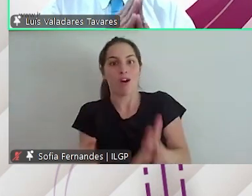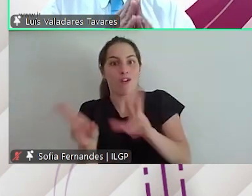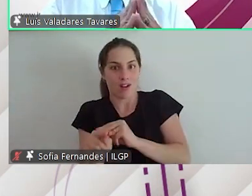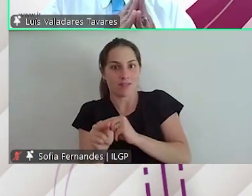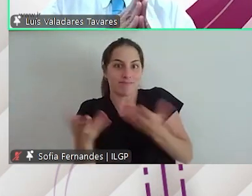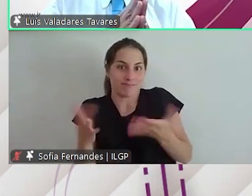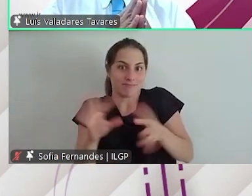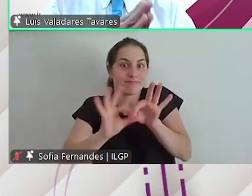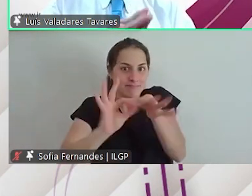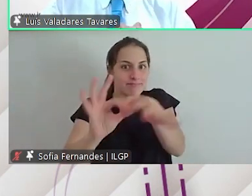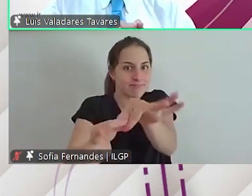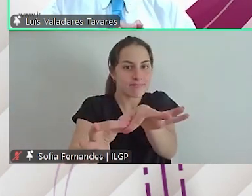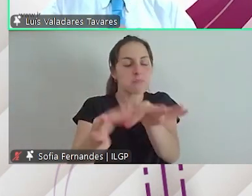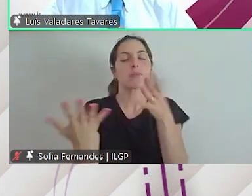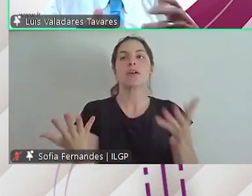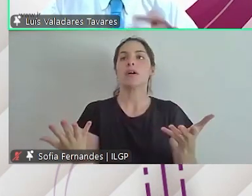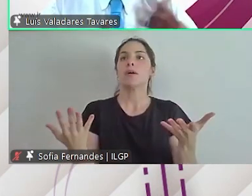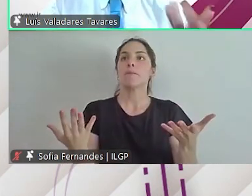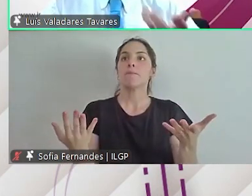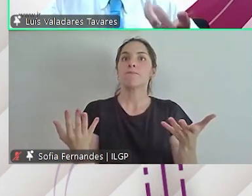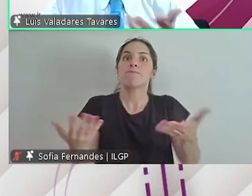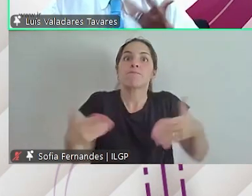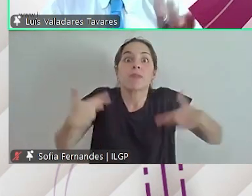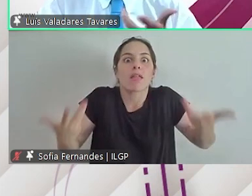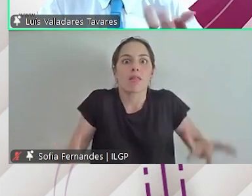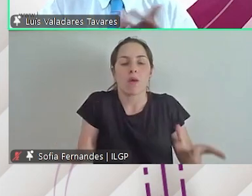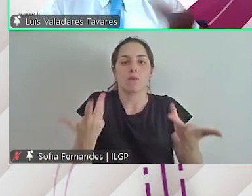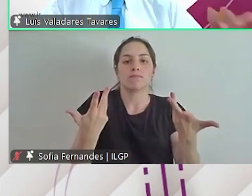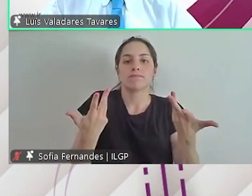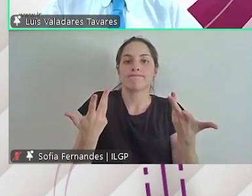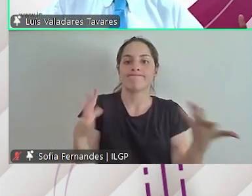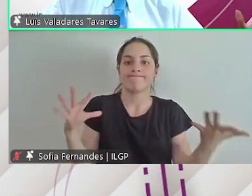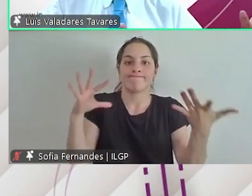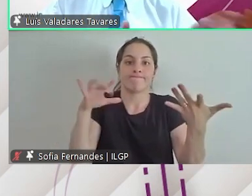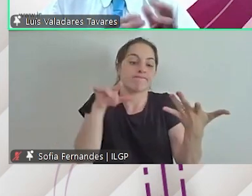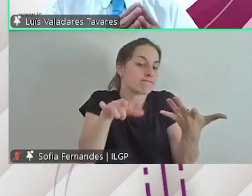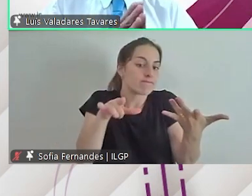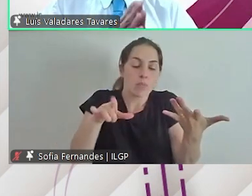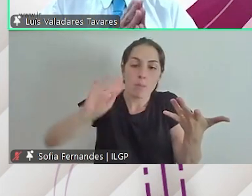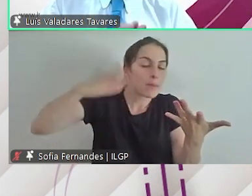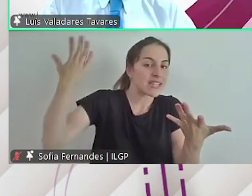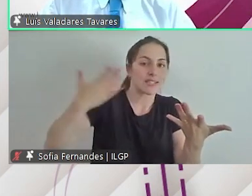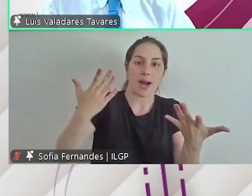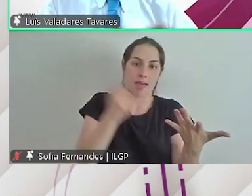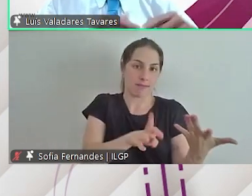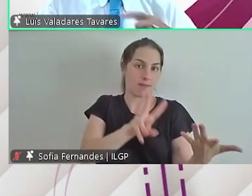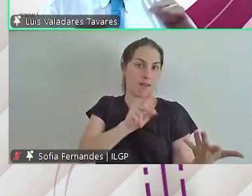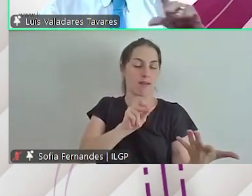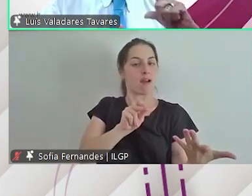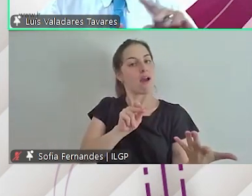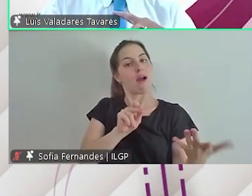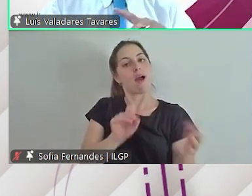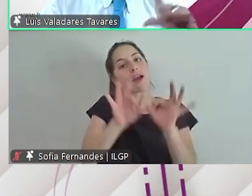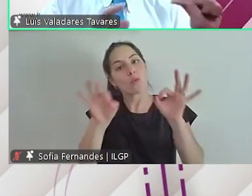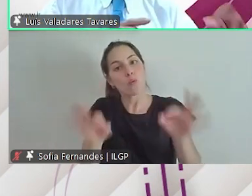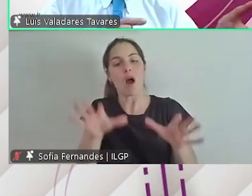dínamo, o grande arranque que está atrás da inovação é a resolução de problemas. E é por isso que